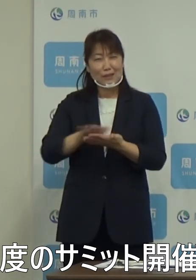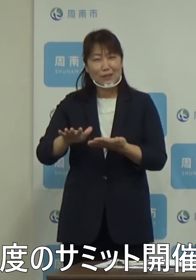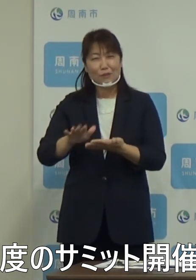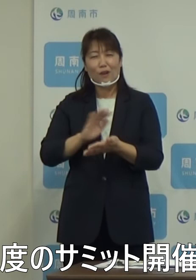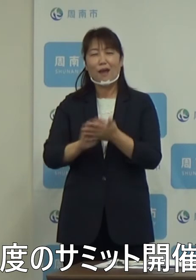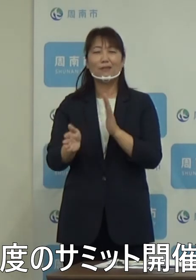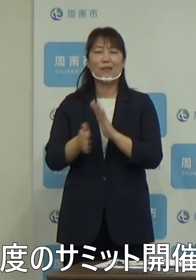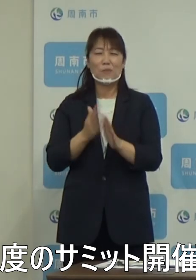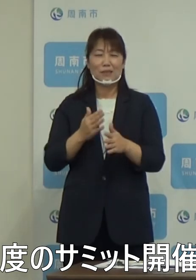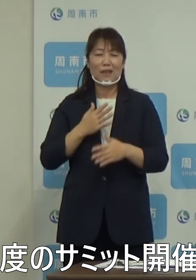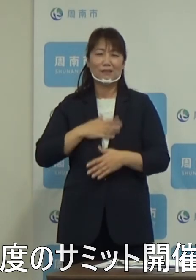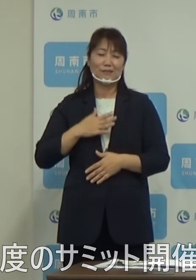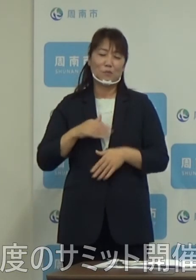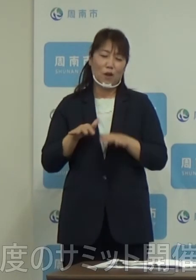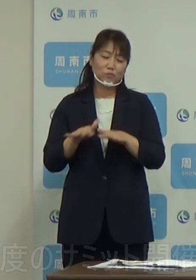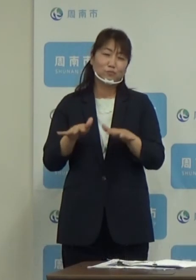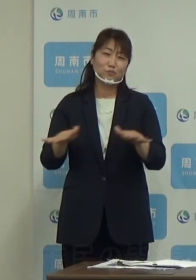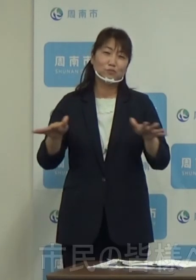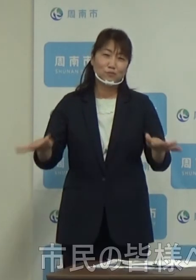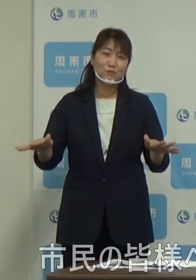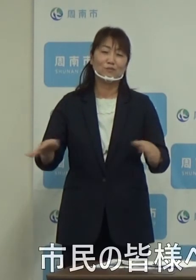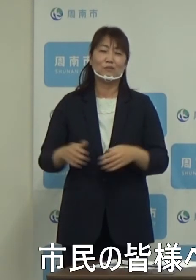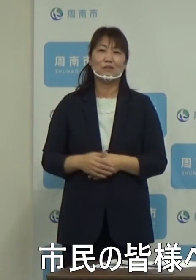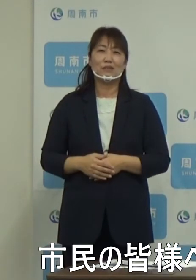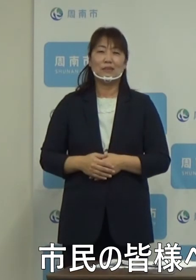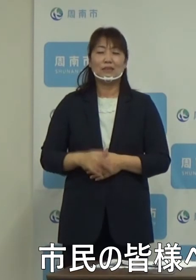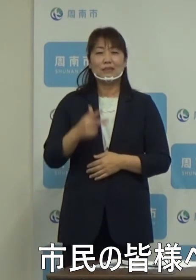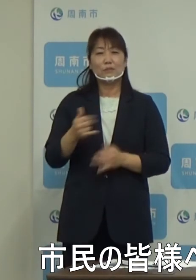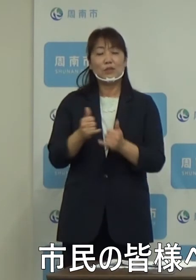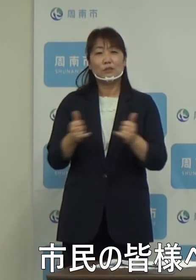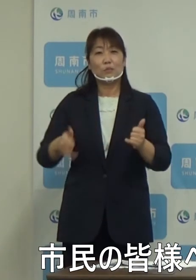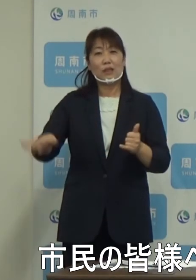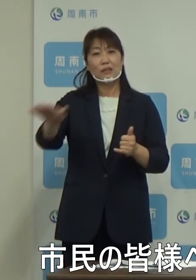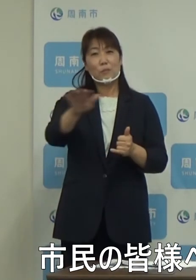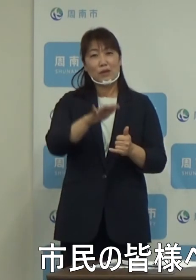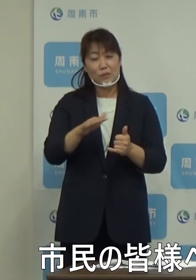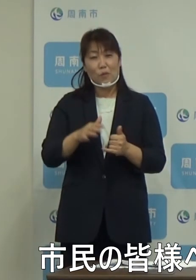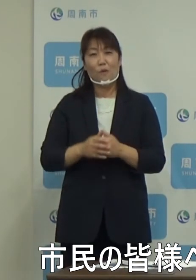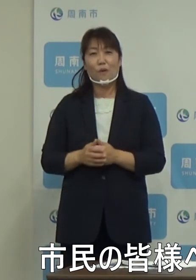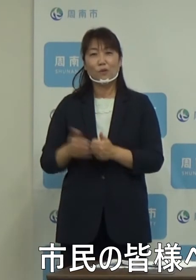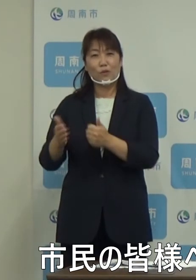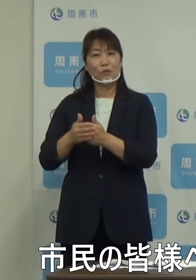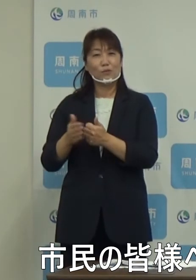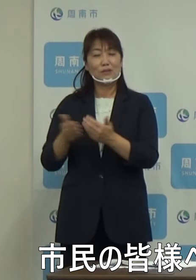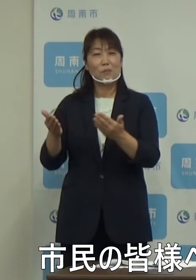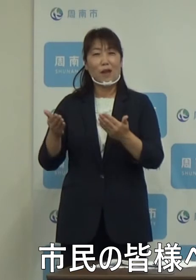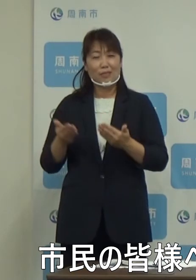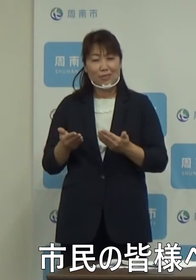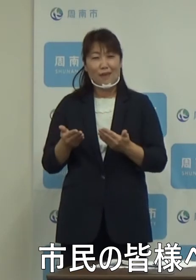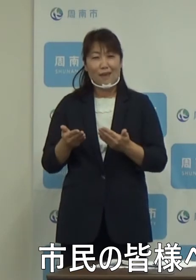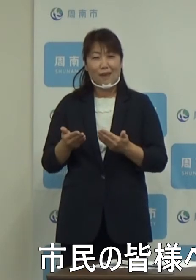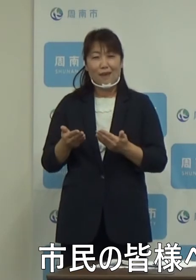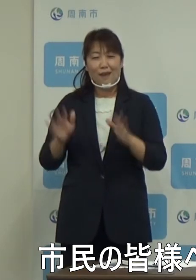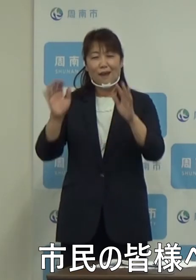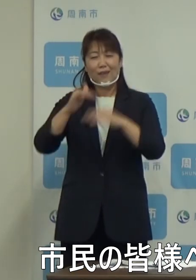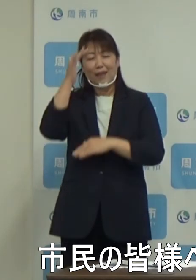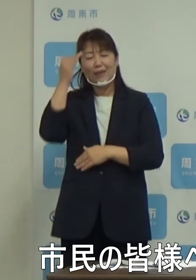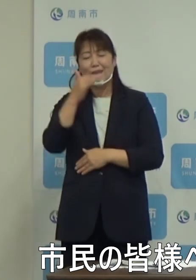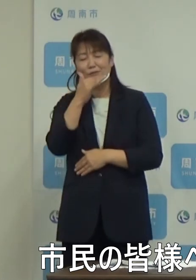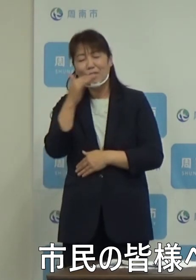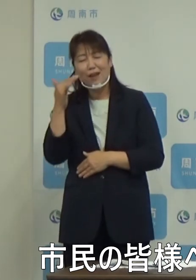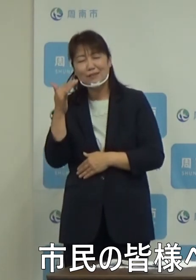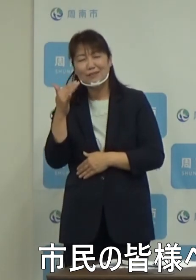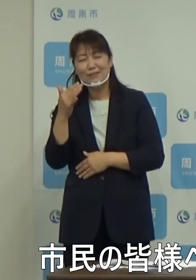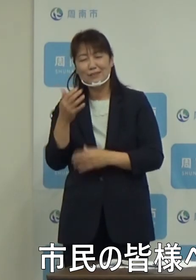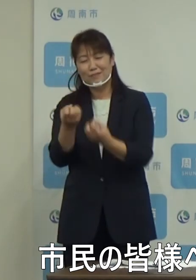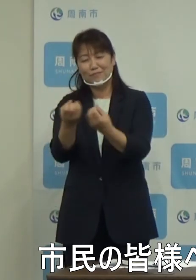再発見していただく大きな機会と捉え、市民の皆様への工場夜景の PR や夜景鑑賞後に